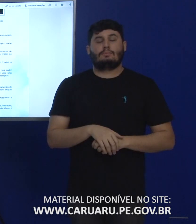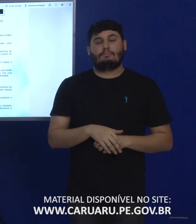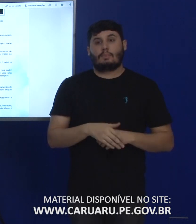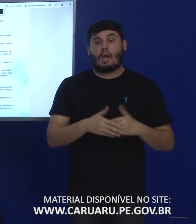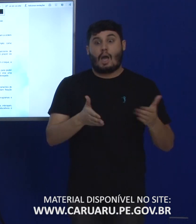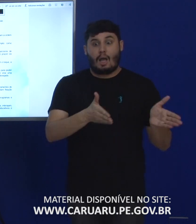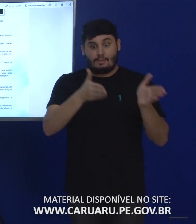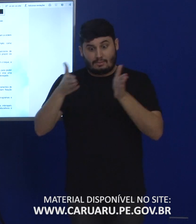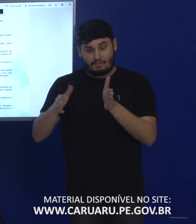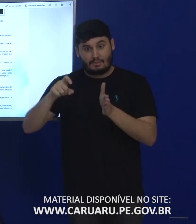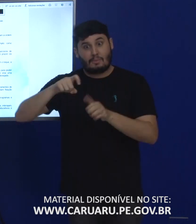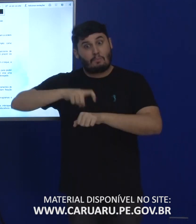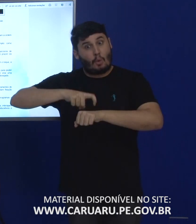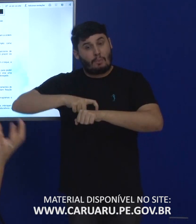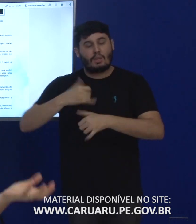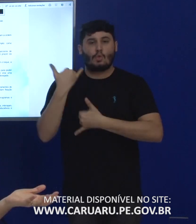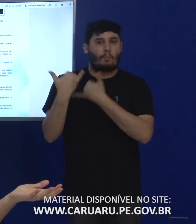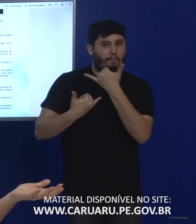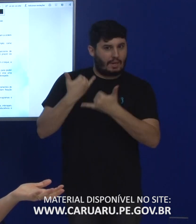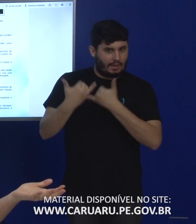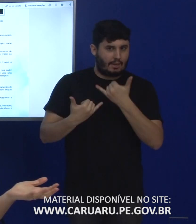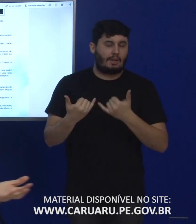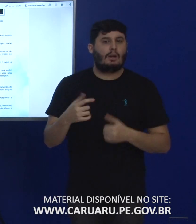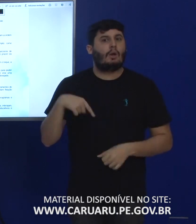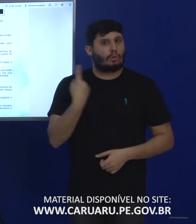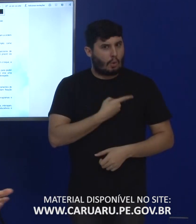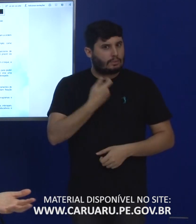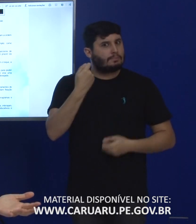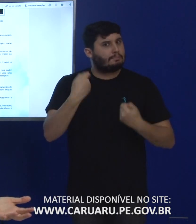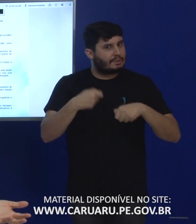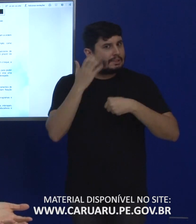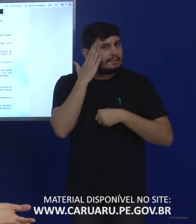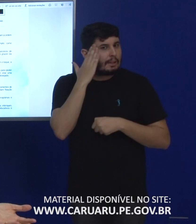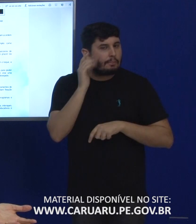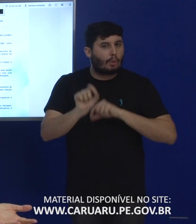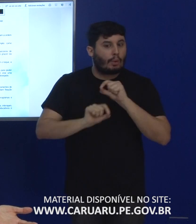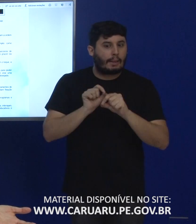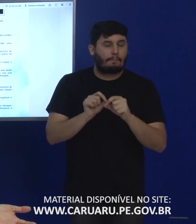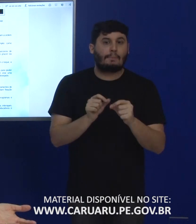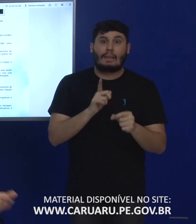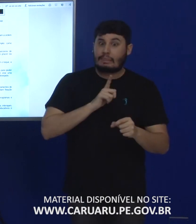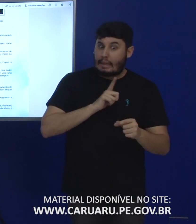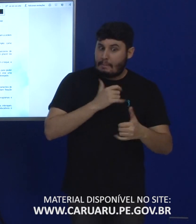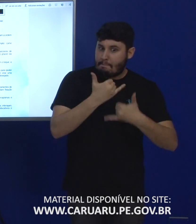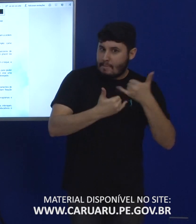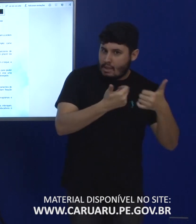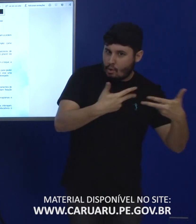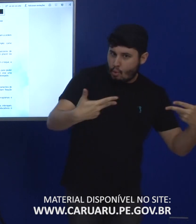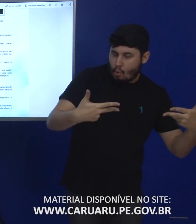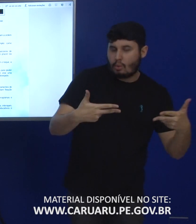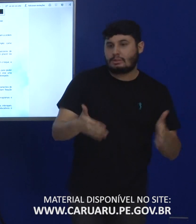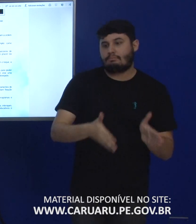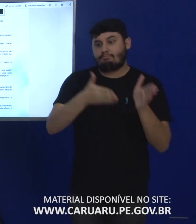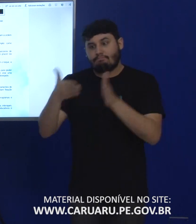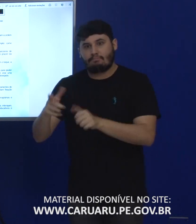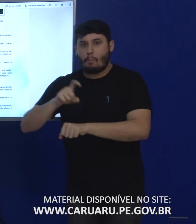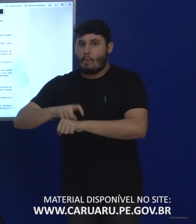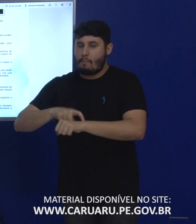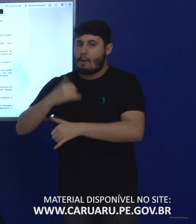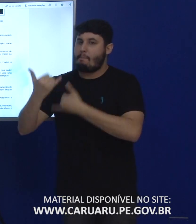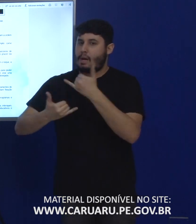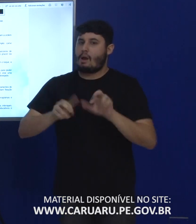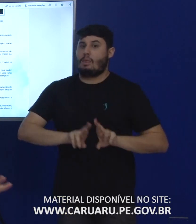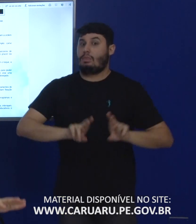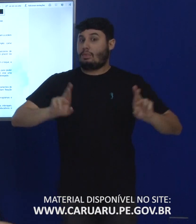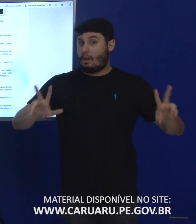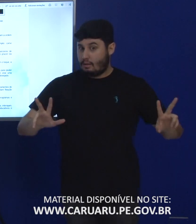preciso a gente ter em mente de que brinquedo não tem nada a ver com brincadeira, né? né? Eu lembro da minha infância, por exemplo, em que eu tinha